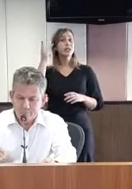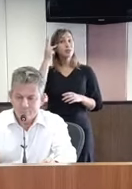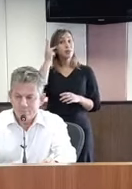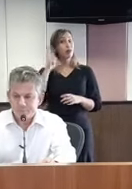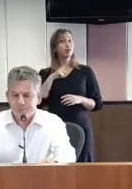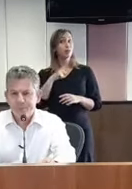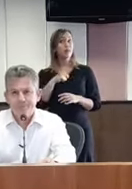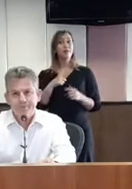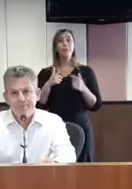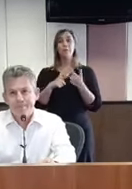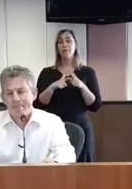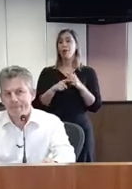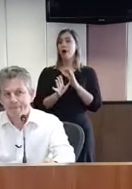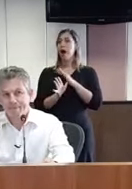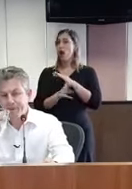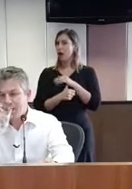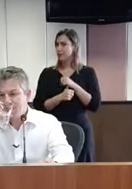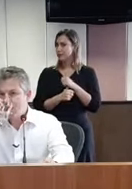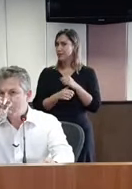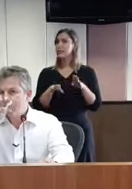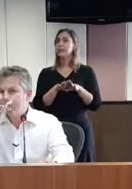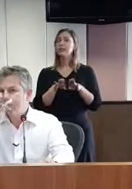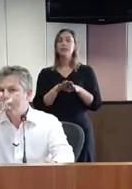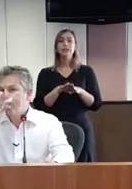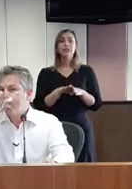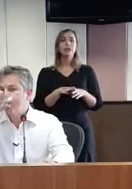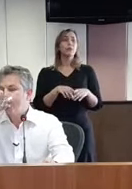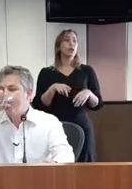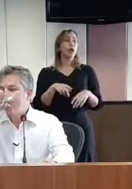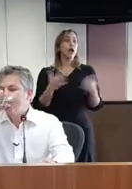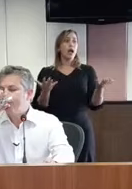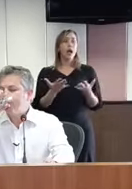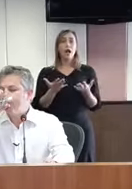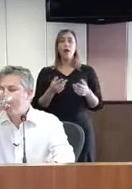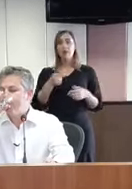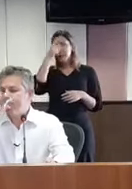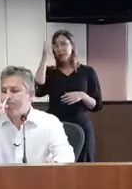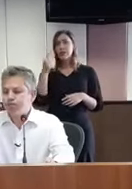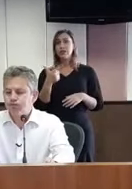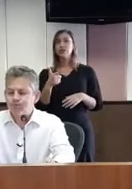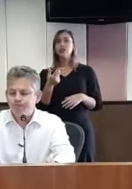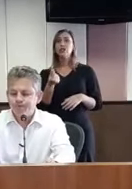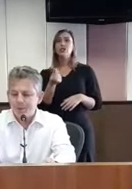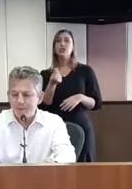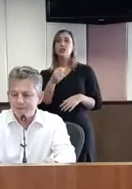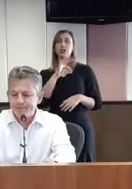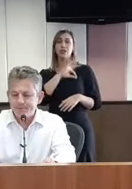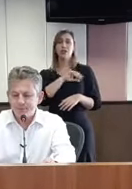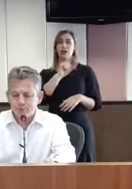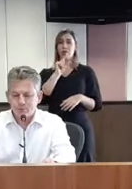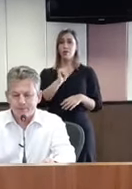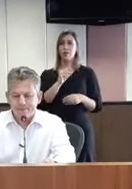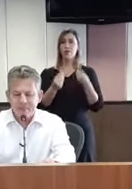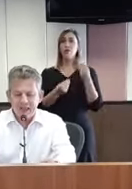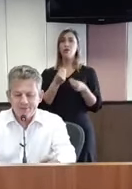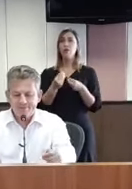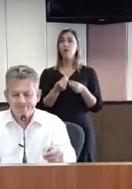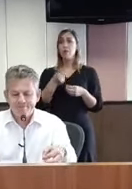isolamento social e a falta de medidas de socorro social efetivas para a população de baixa renda caminhe para um processo de convulsão